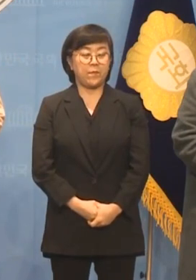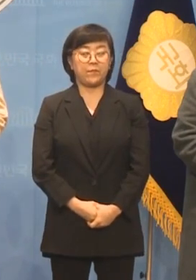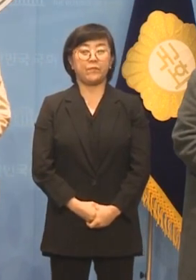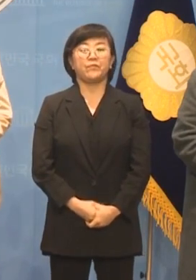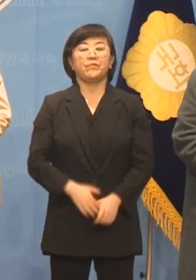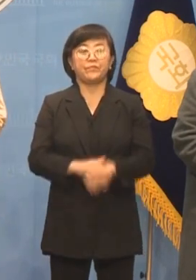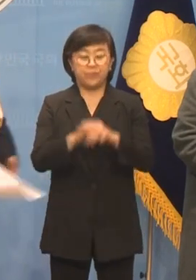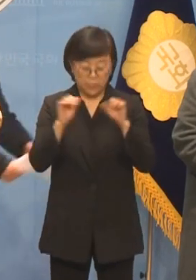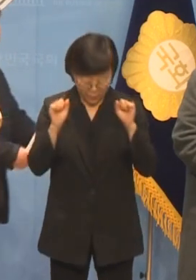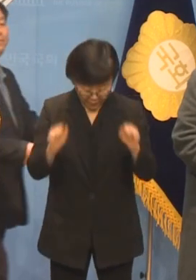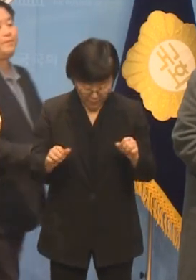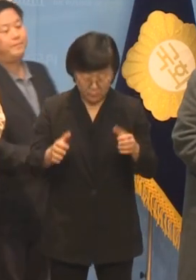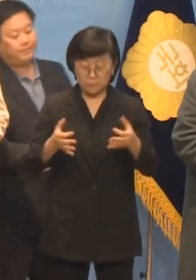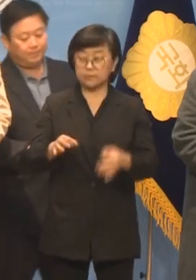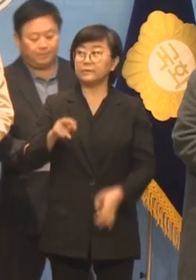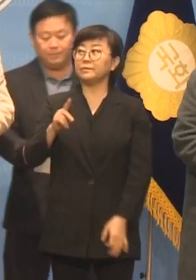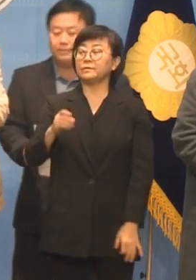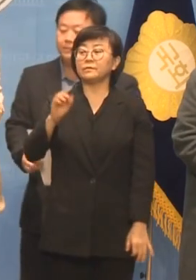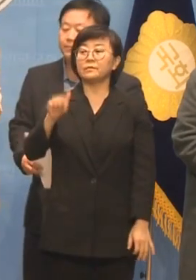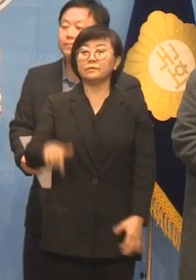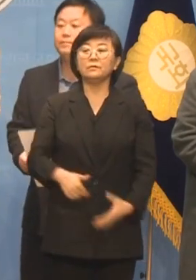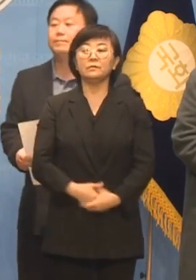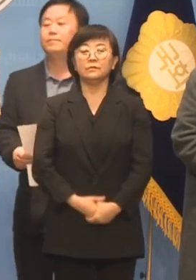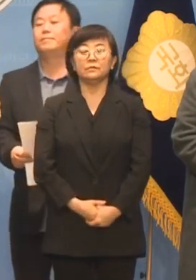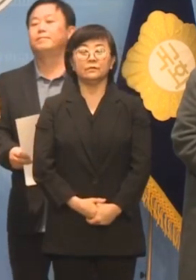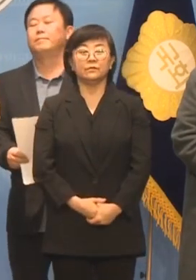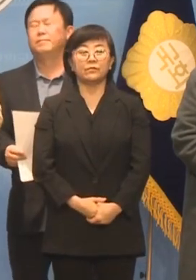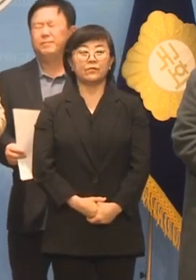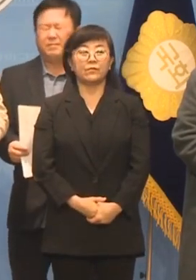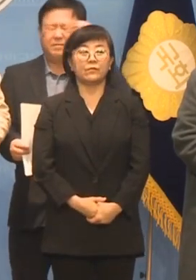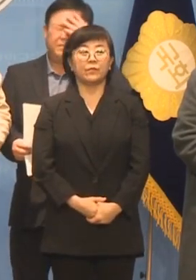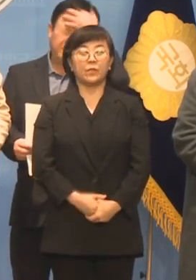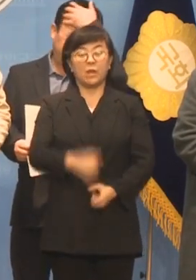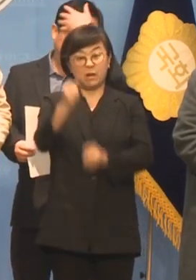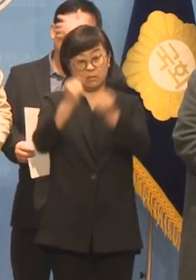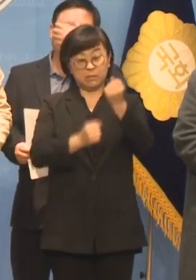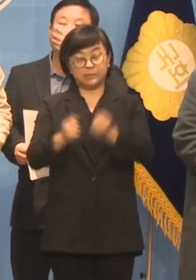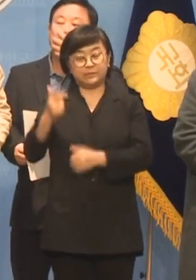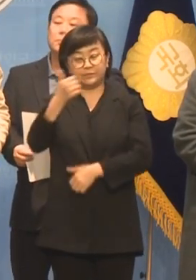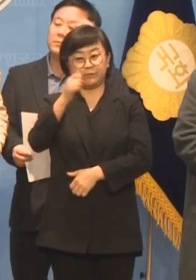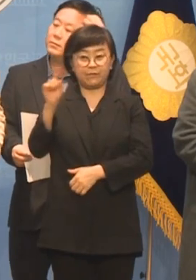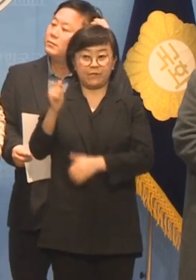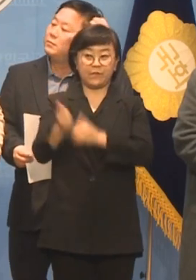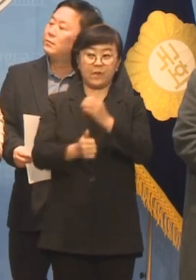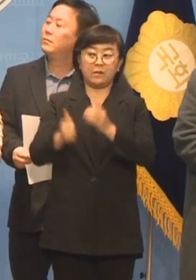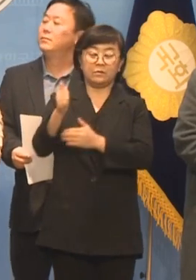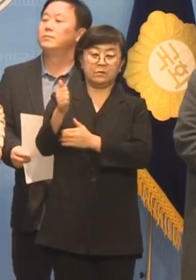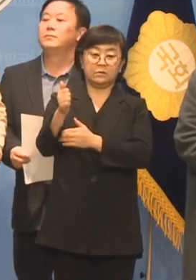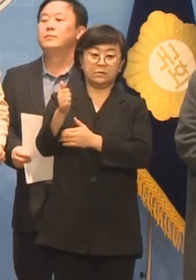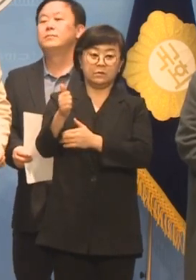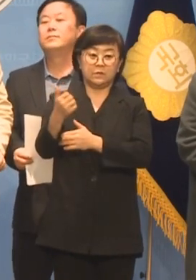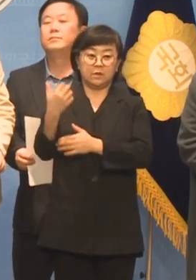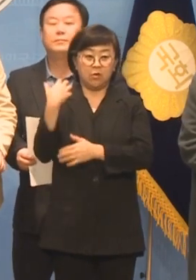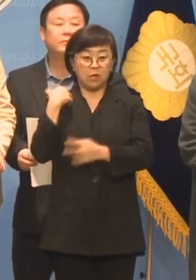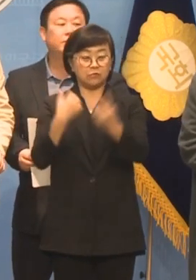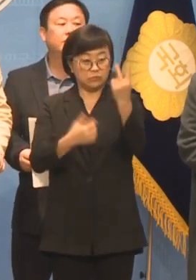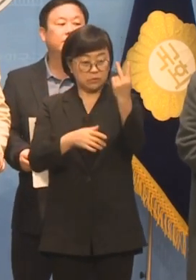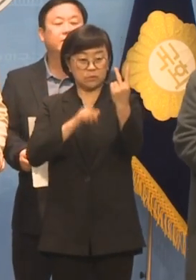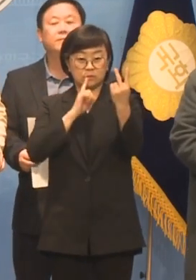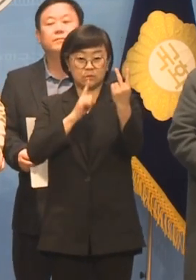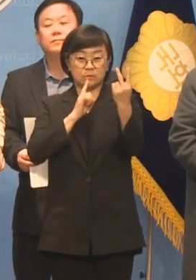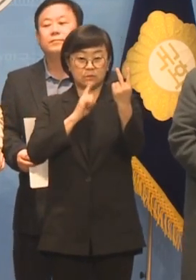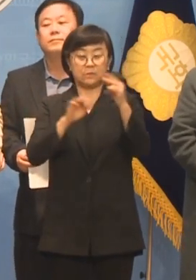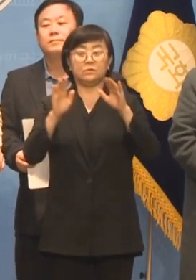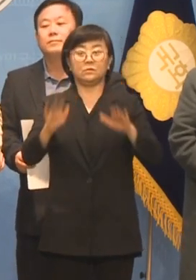네, 안녕하세요. 김종욱입니다. 누차 말씀드렸습니다만 한동훈 비대위원장의 역할은 두 가지였다라는